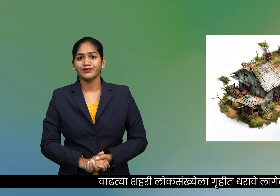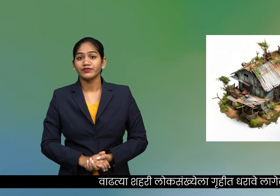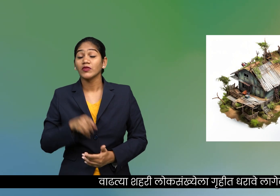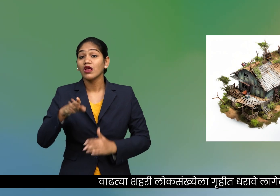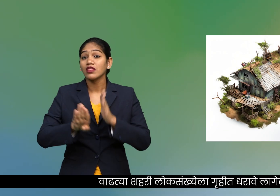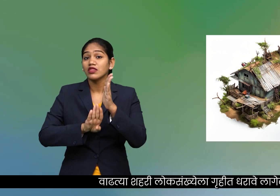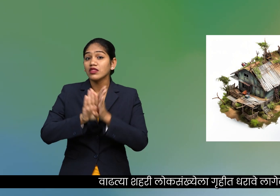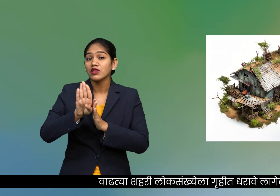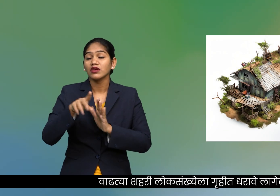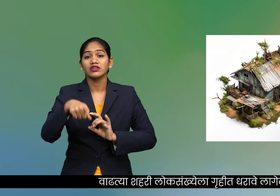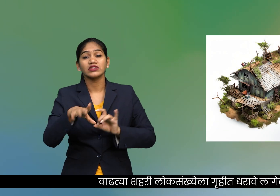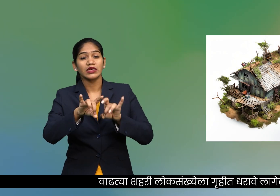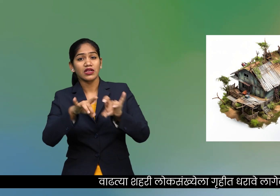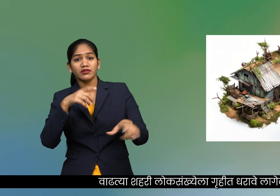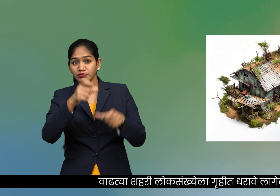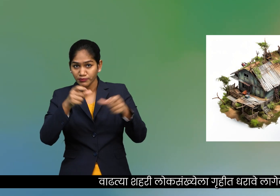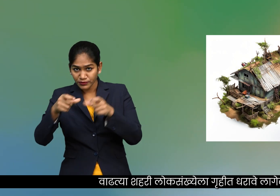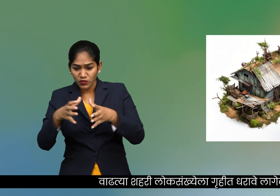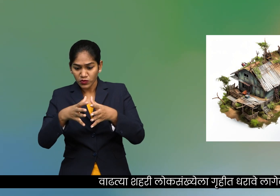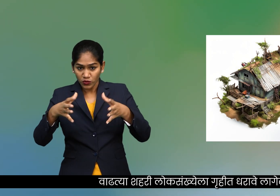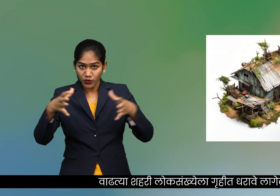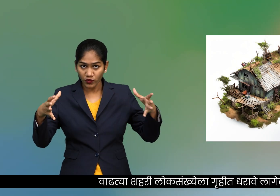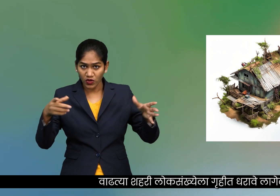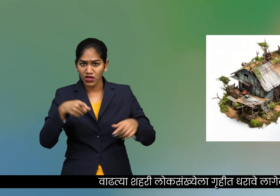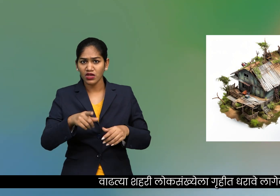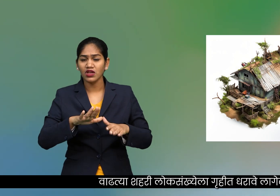वाढत्या शहरी लोकसंख्येला गृहीत धरावे लागेल.